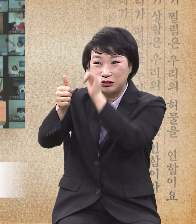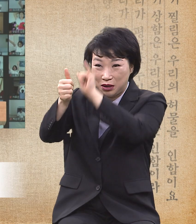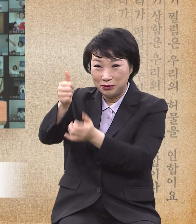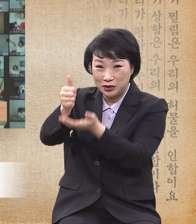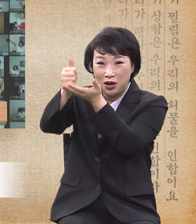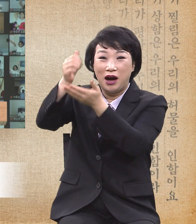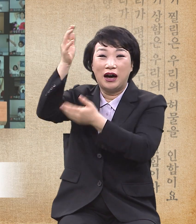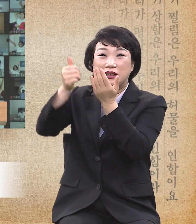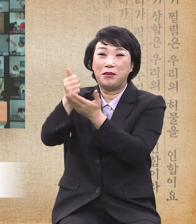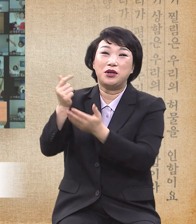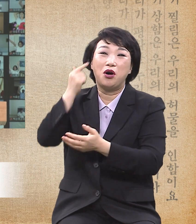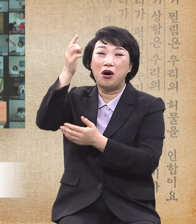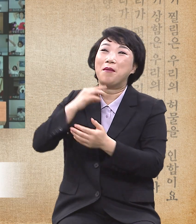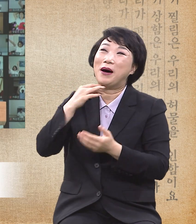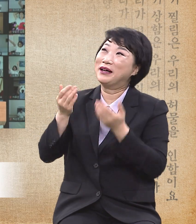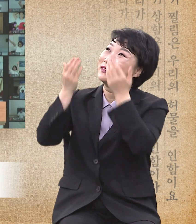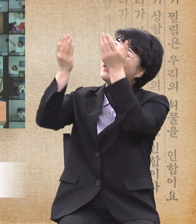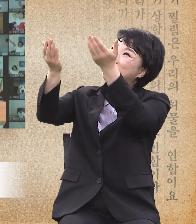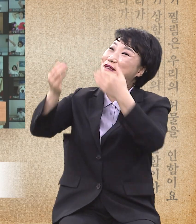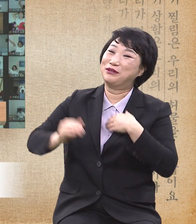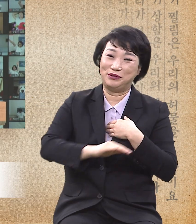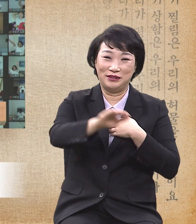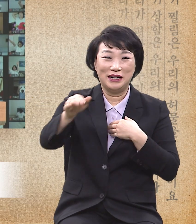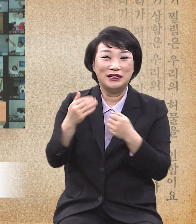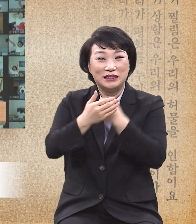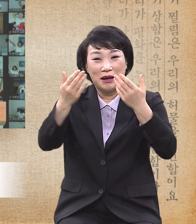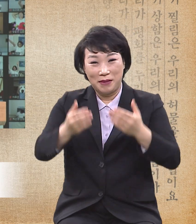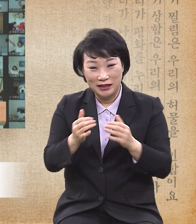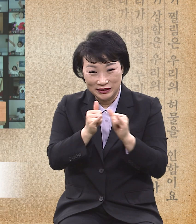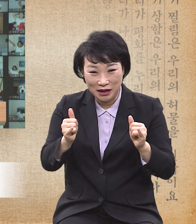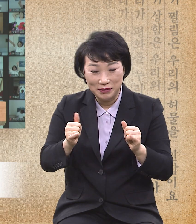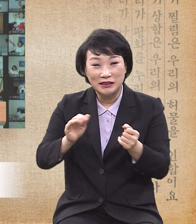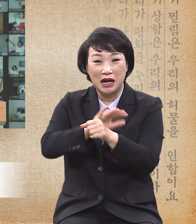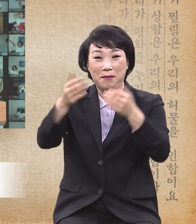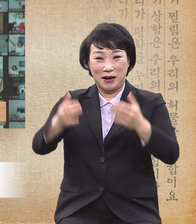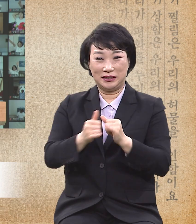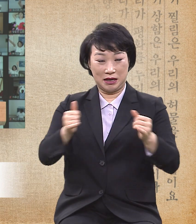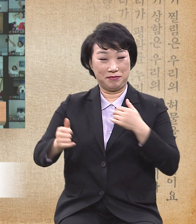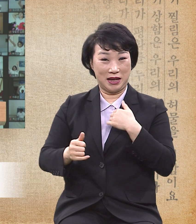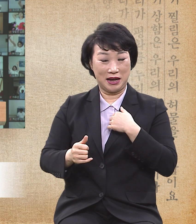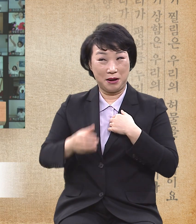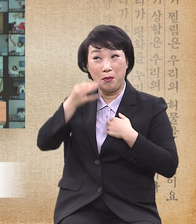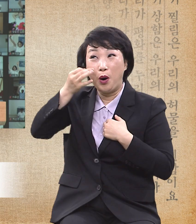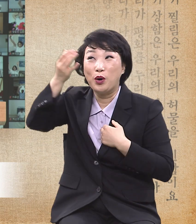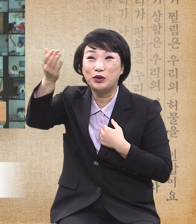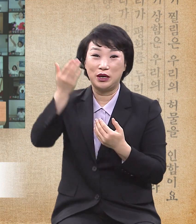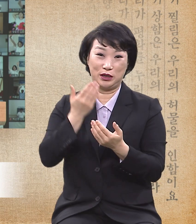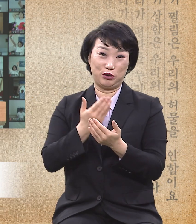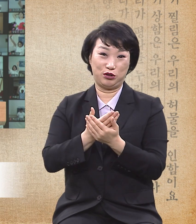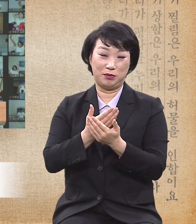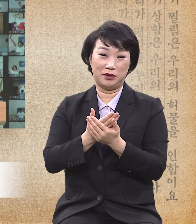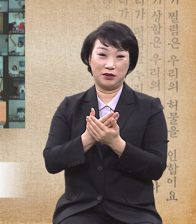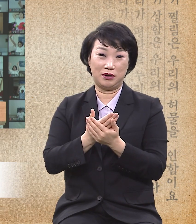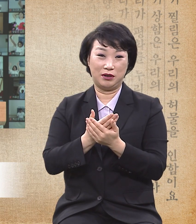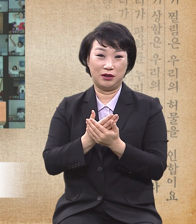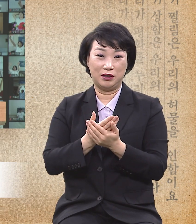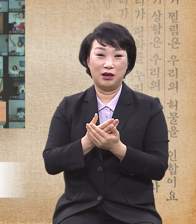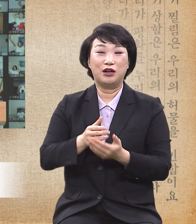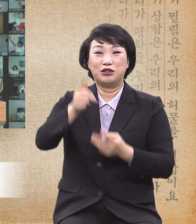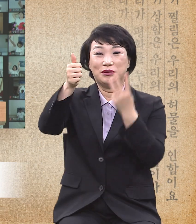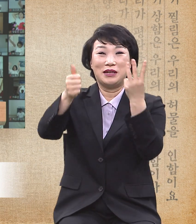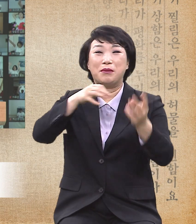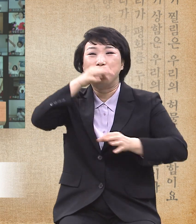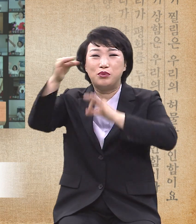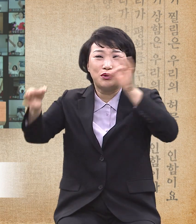하나님의 영광만을 올려드리는 은혜받은 사랑받은 나의 존재를 드러내게 하옵소서.